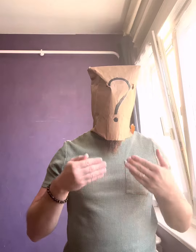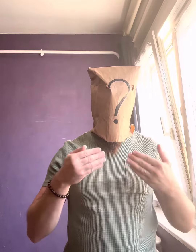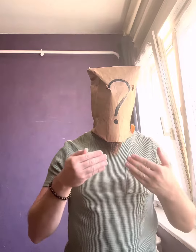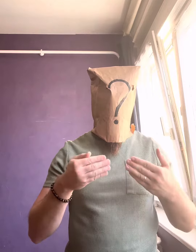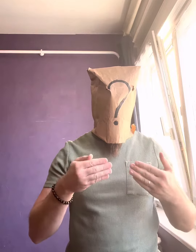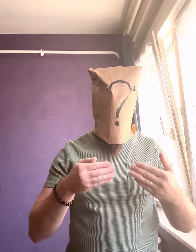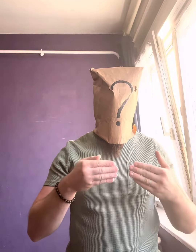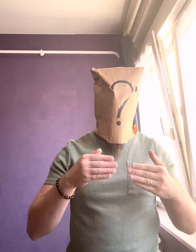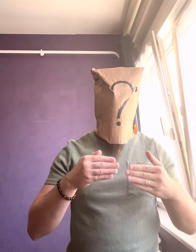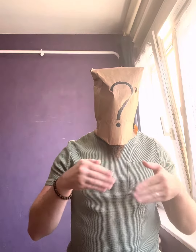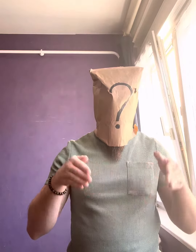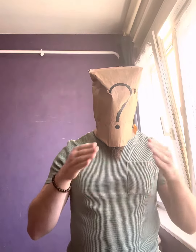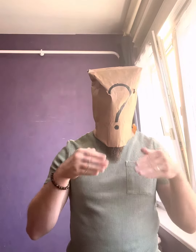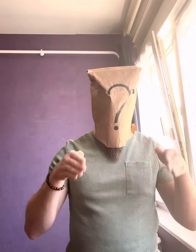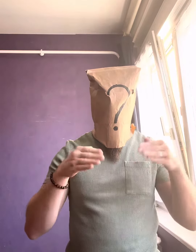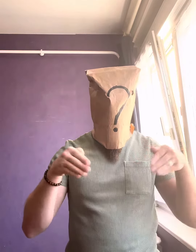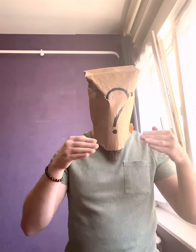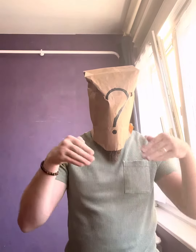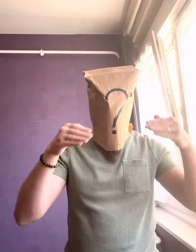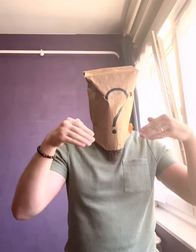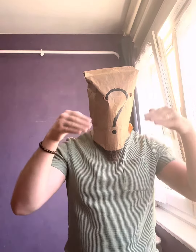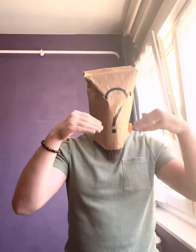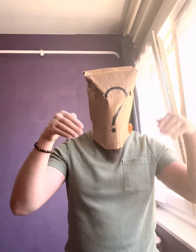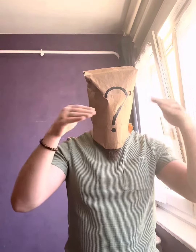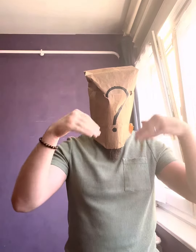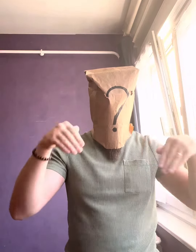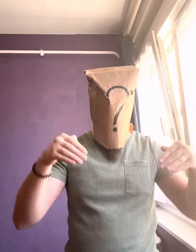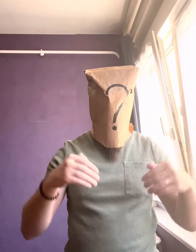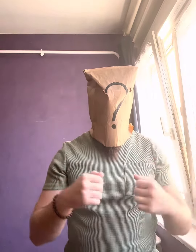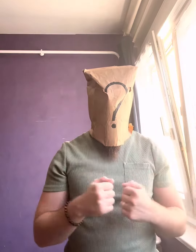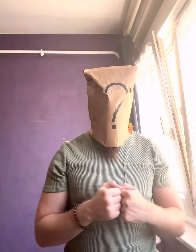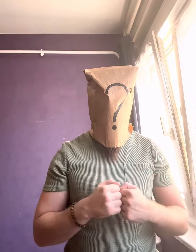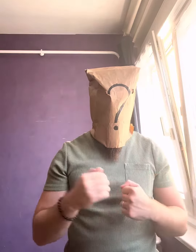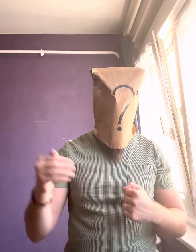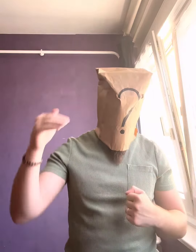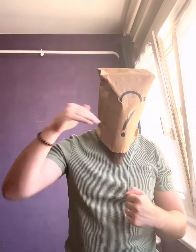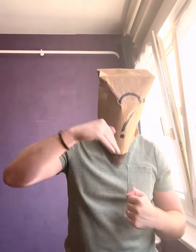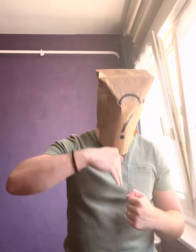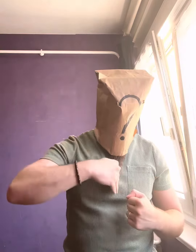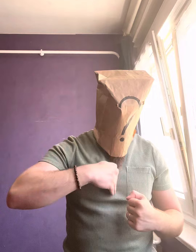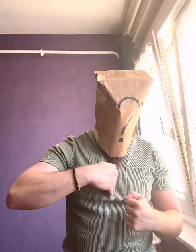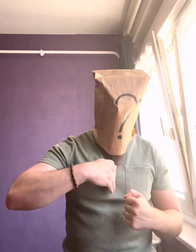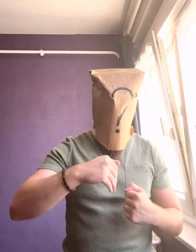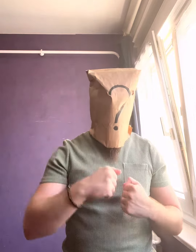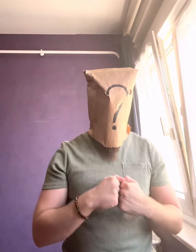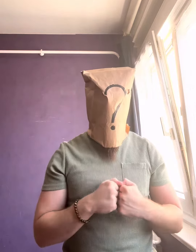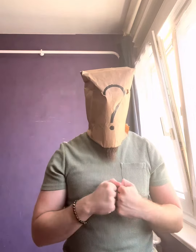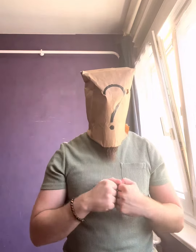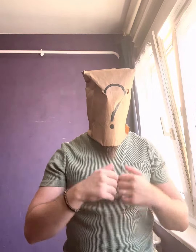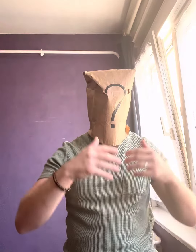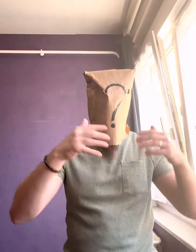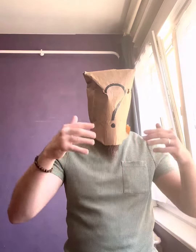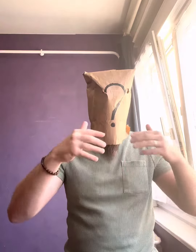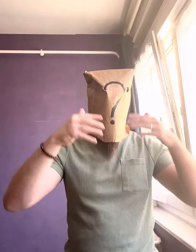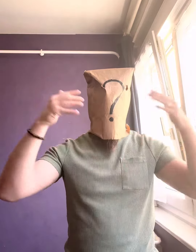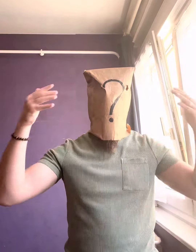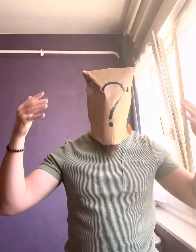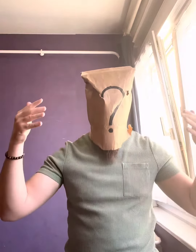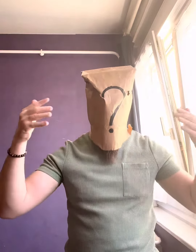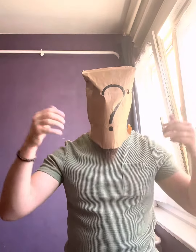modifier les valeurs d'un courant c'est d'ailleurs grâce à un transformateur que nous recevons du 230 volts dans nos maisons et pas du quarante mille ou cinquante mille volts